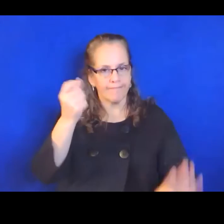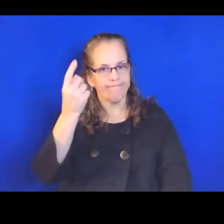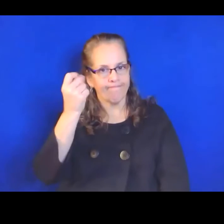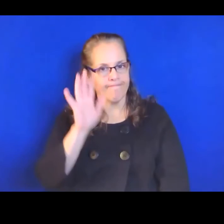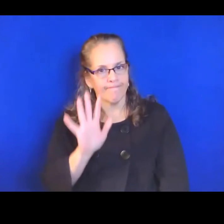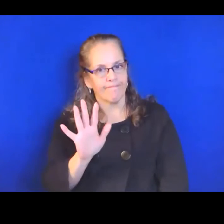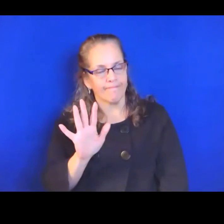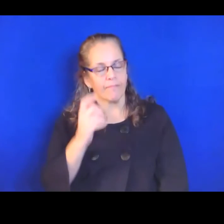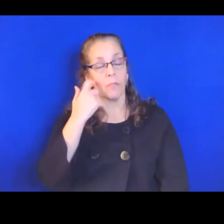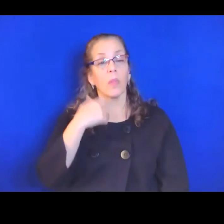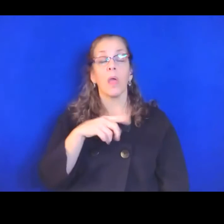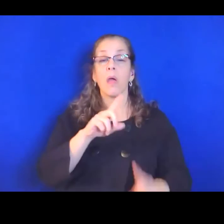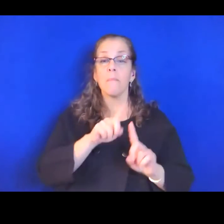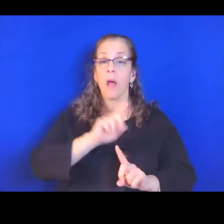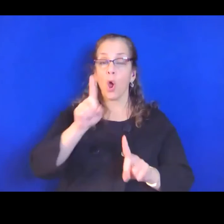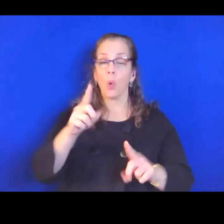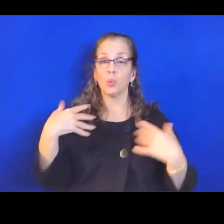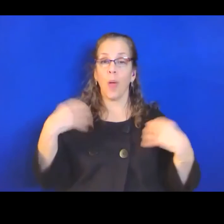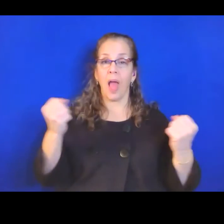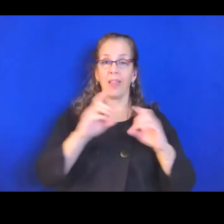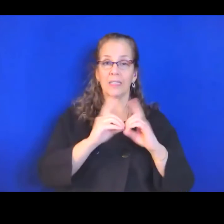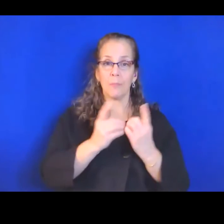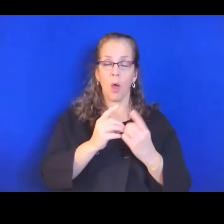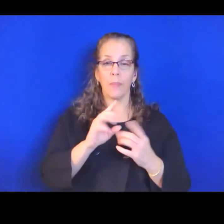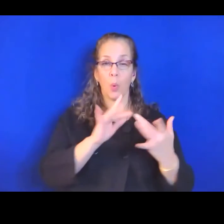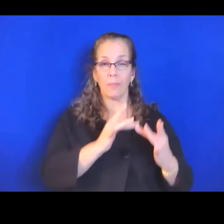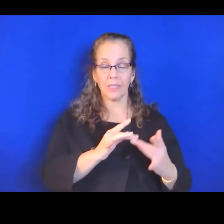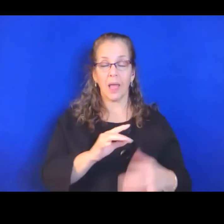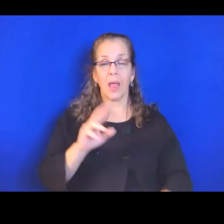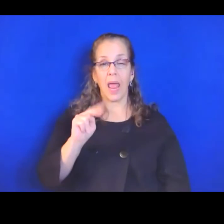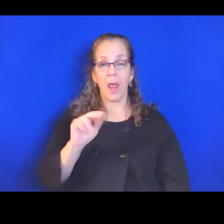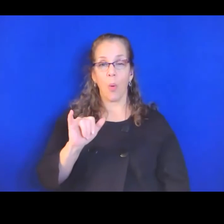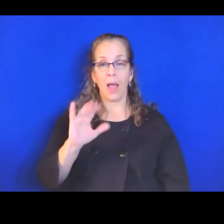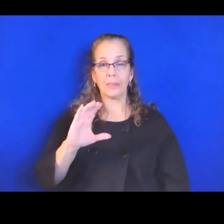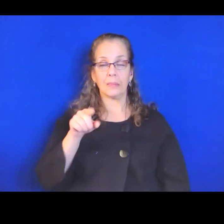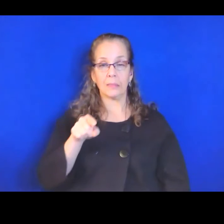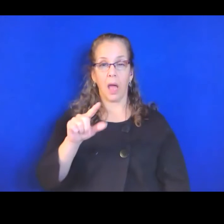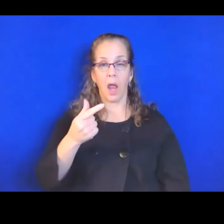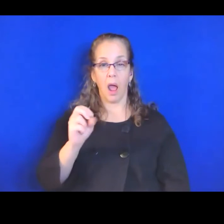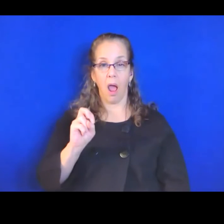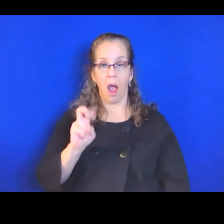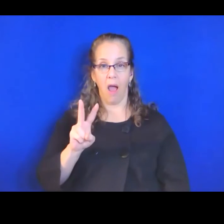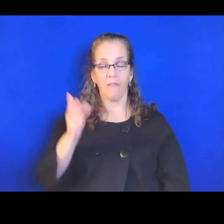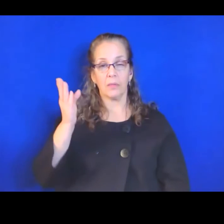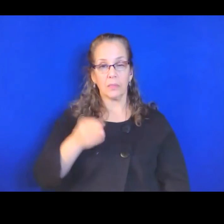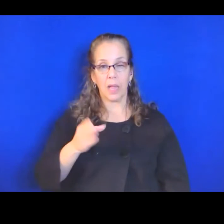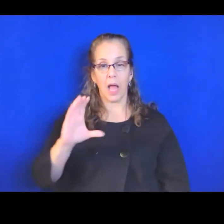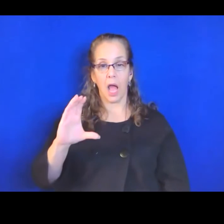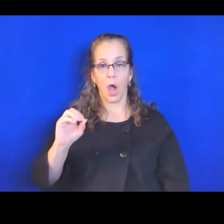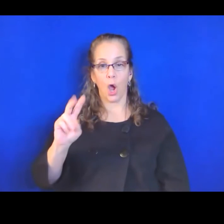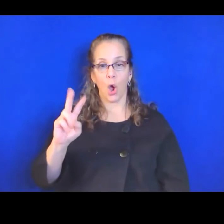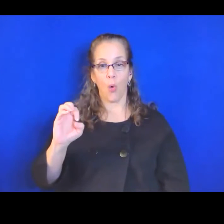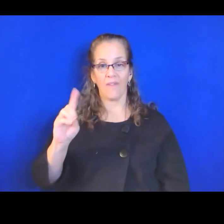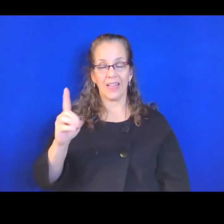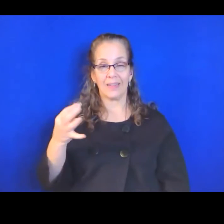经常改动的一个状况，是有一些造成一些误解。不过呢，我们是希望大